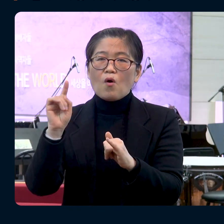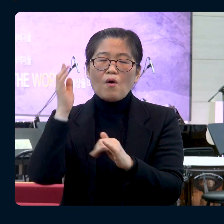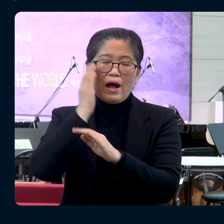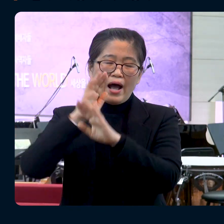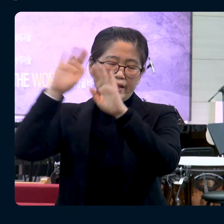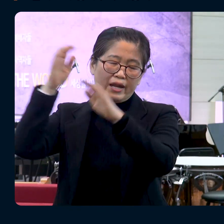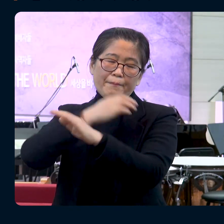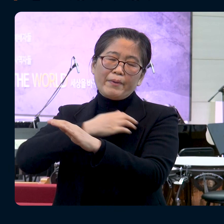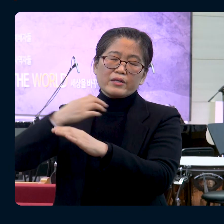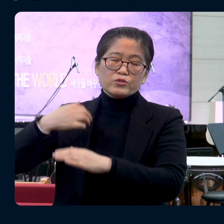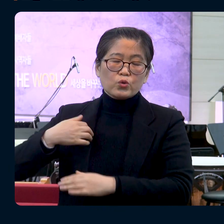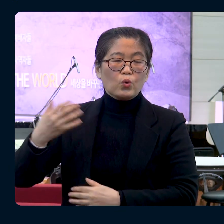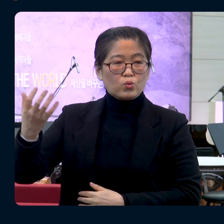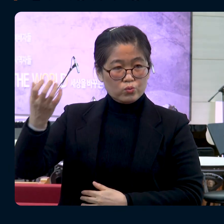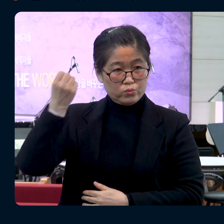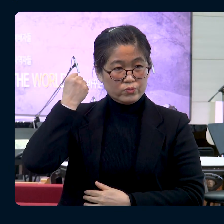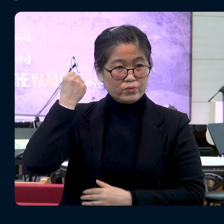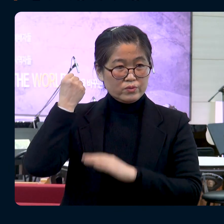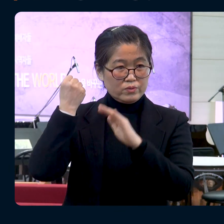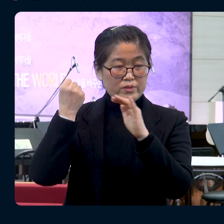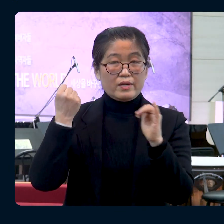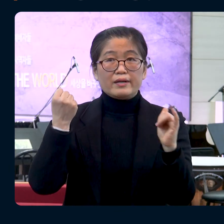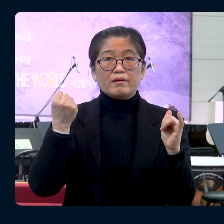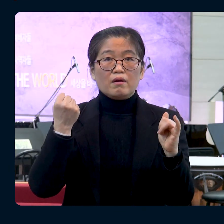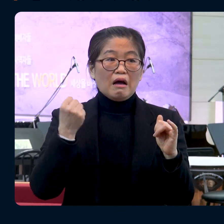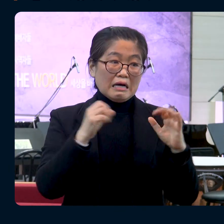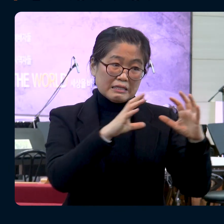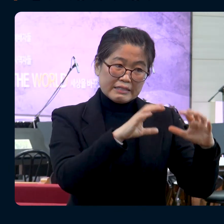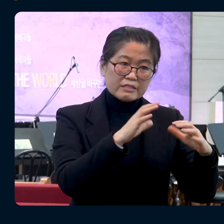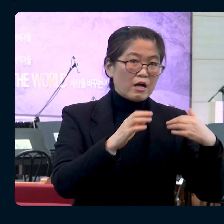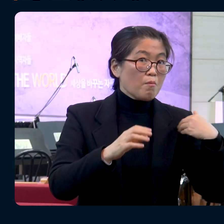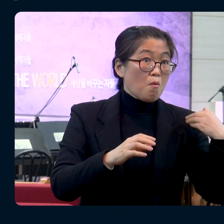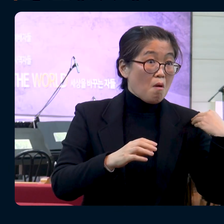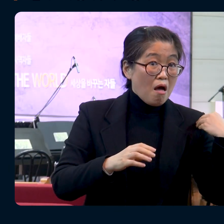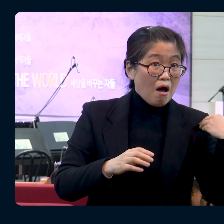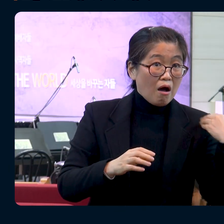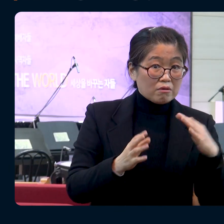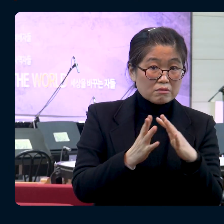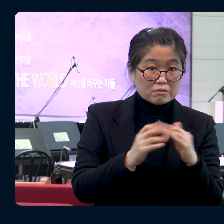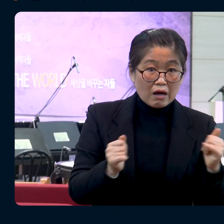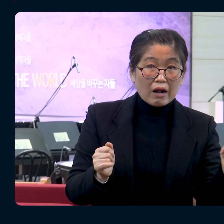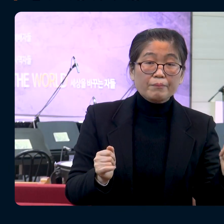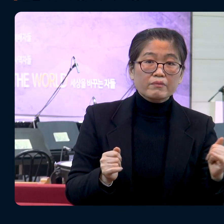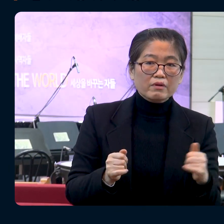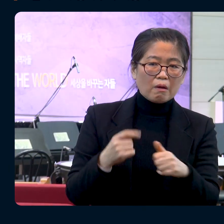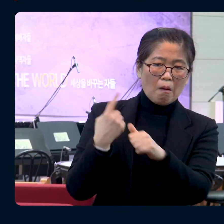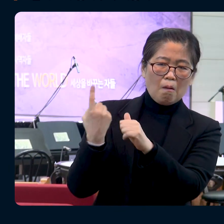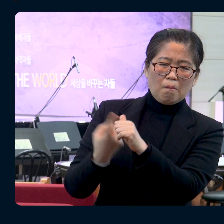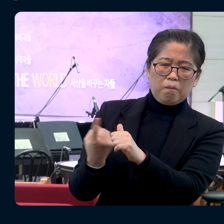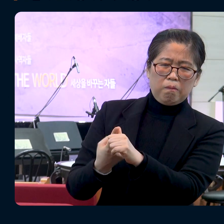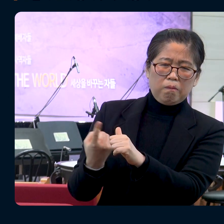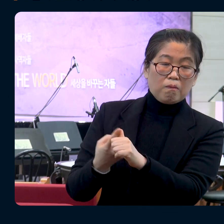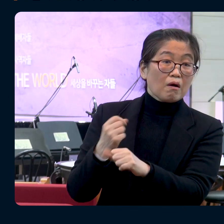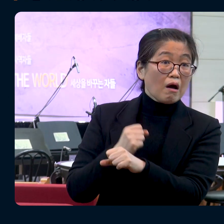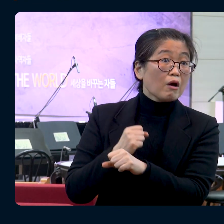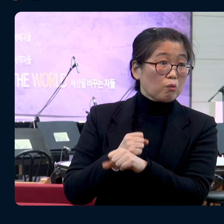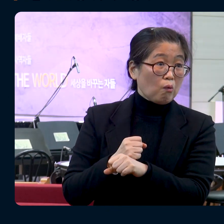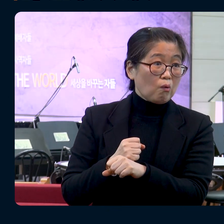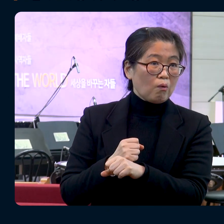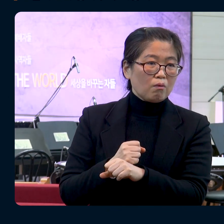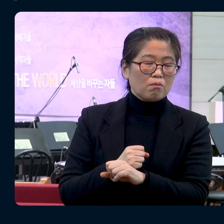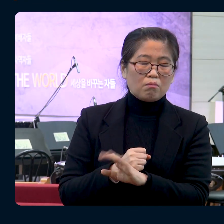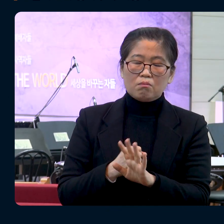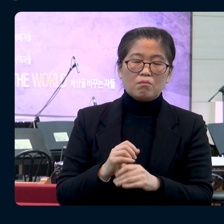사람은요, 하늘의 만족을 누리는 사람이에요. 세상이 몰라주고 사람들이 다 심지어